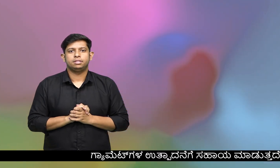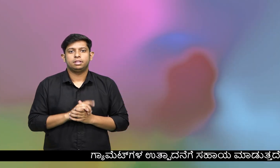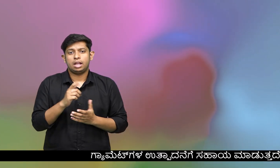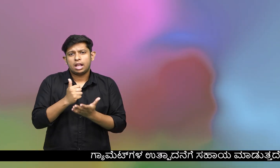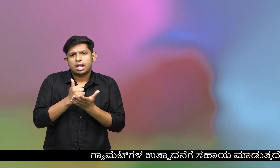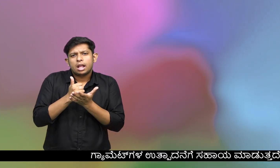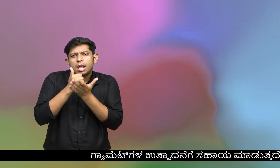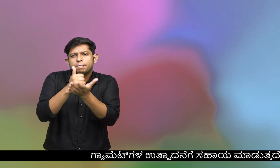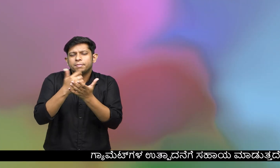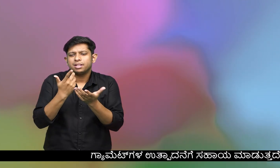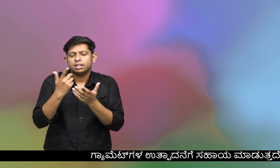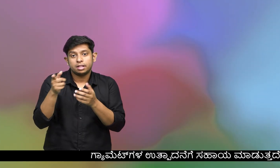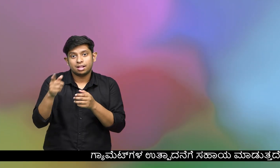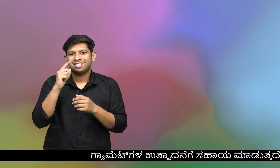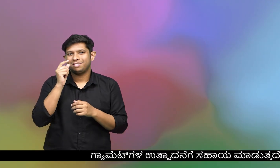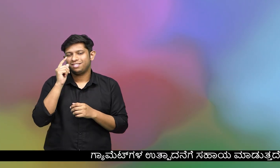ಗ್ಯಾಮೆಟ್ಗಳ ಉತ್ಪಾದನೆಗೆ ಸಹಾಯ ಮಾಡುತ್ತದೆ.